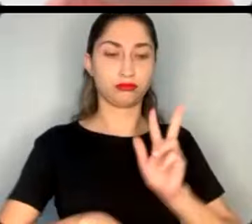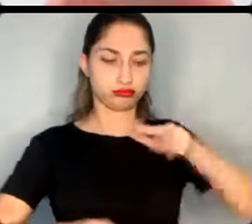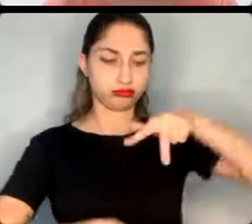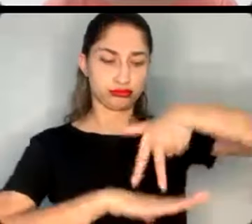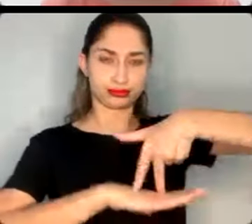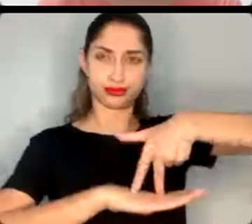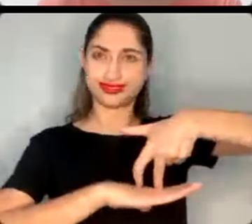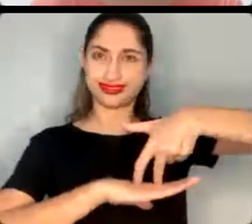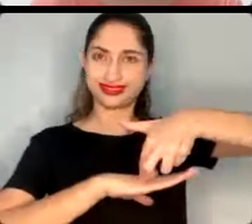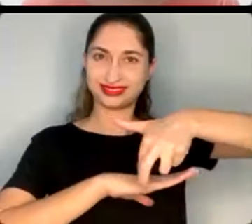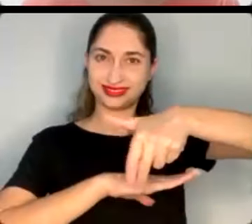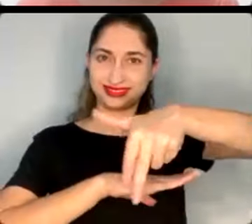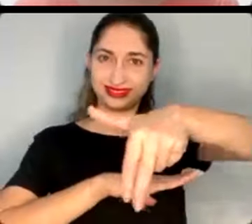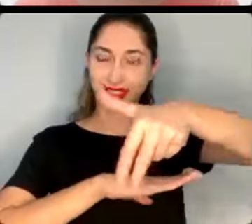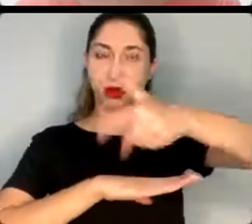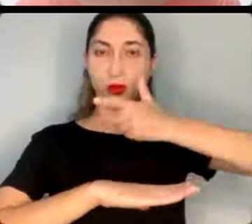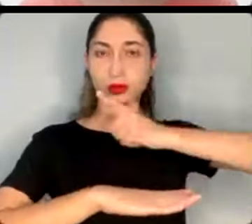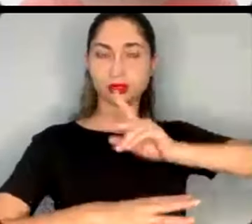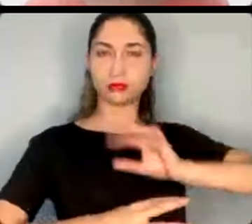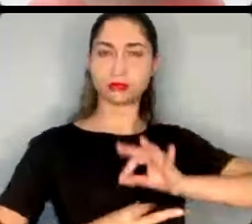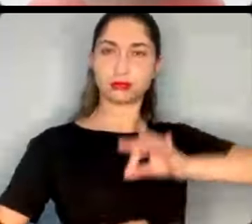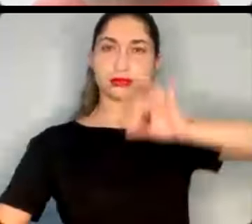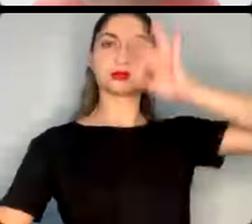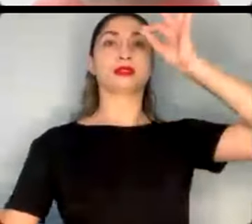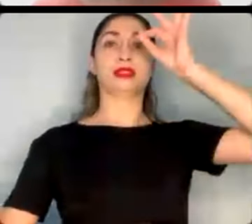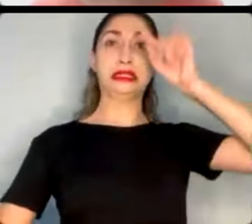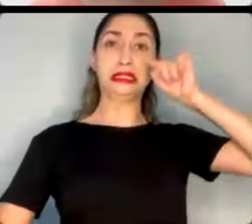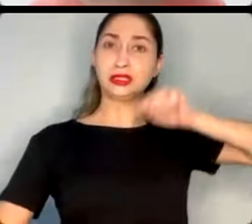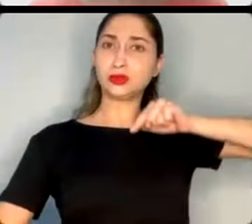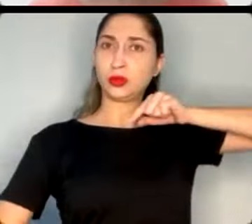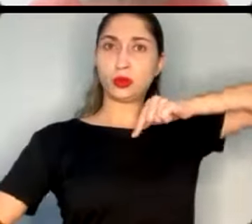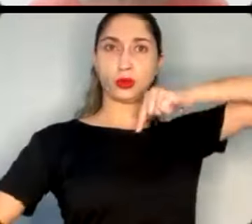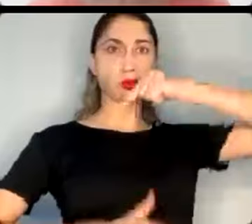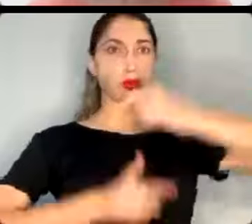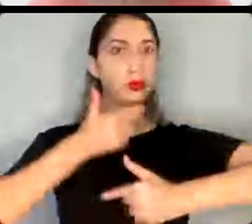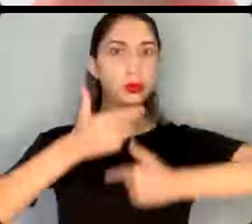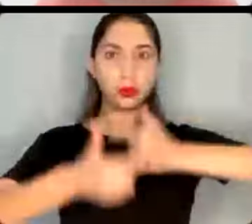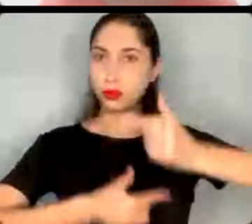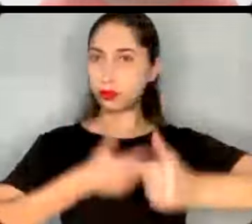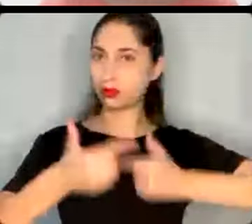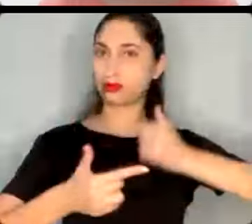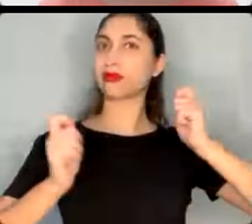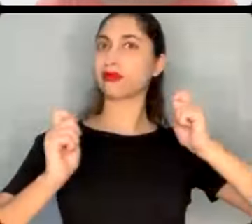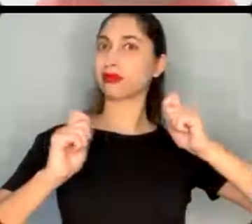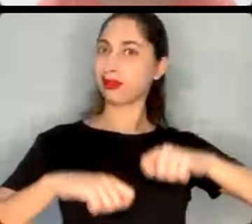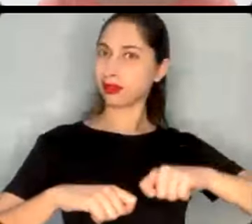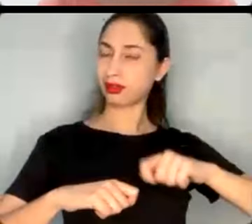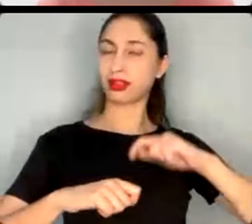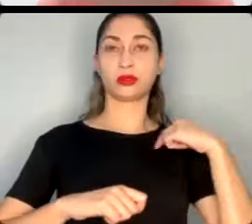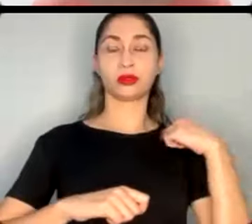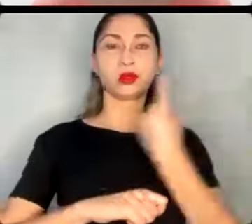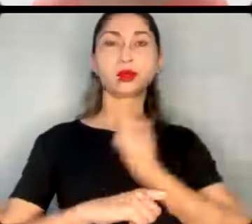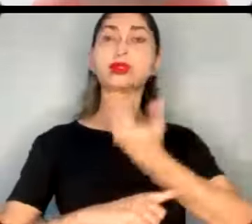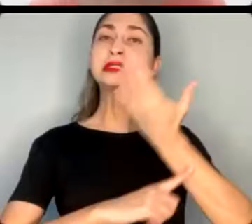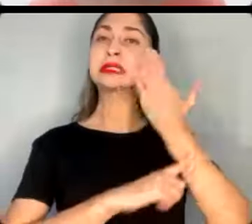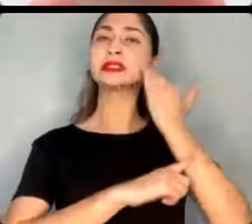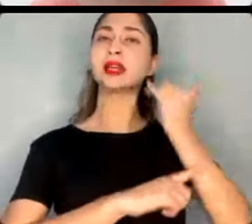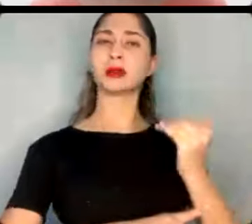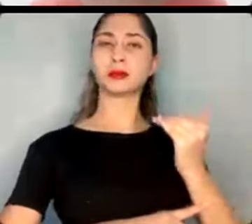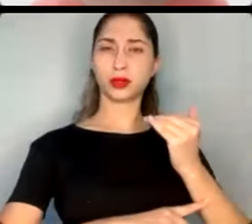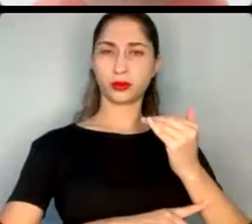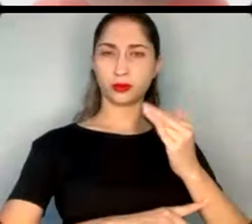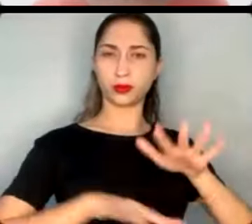pernas, buscar a verticalidade, é uma laboriosa construção. A gente sabe que o movimento está